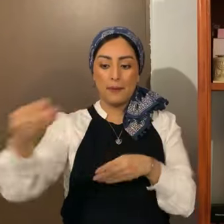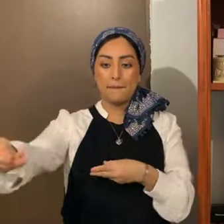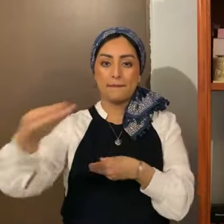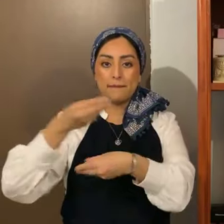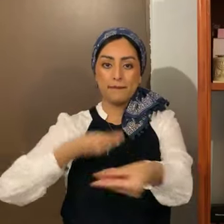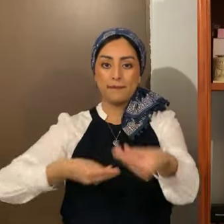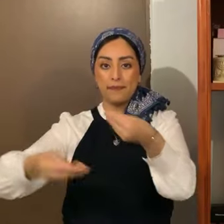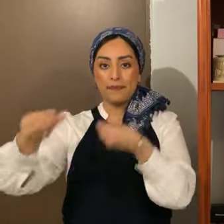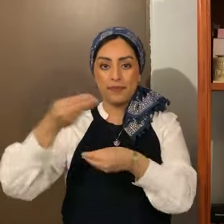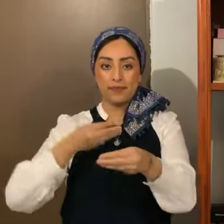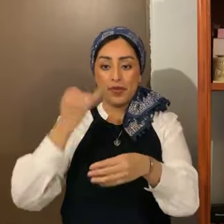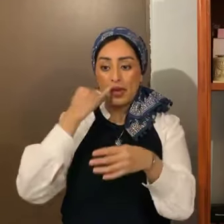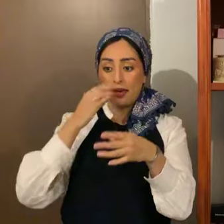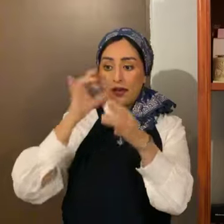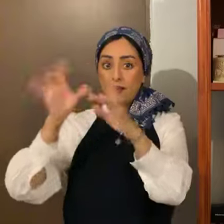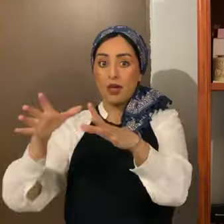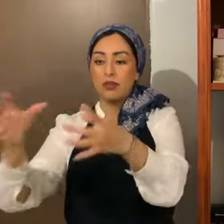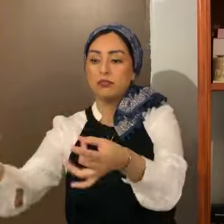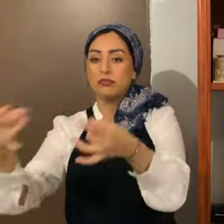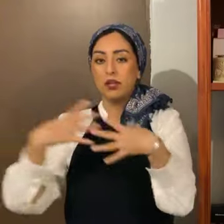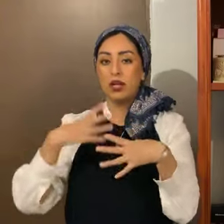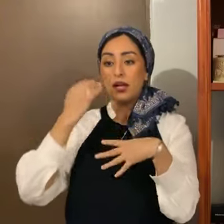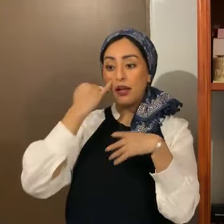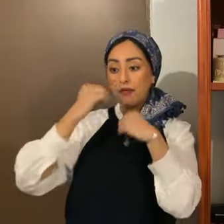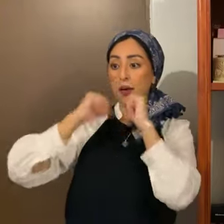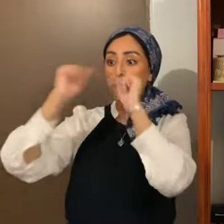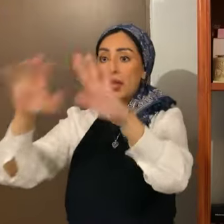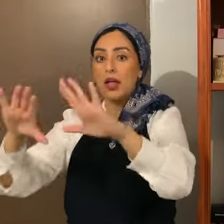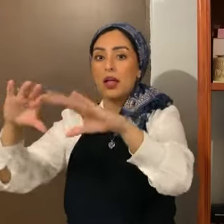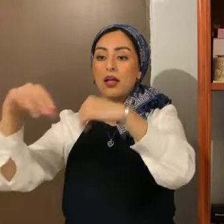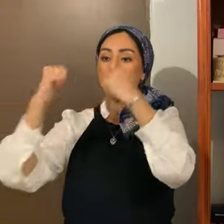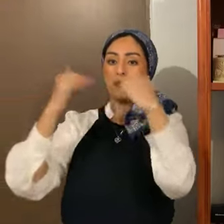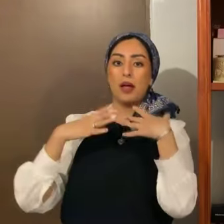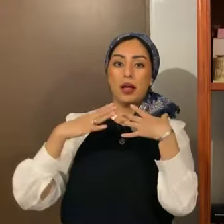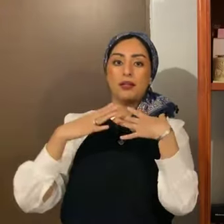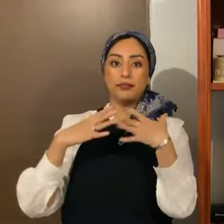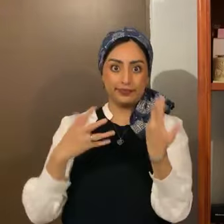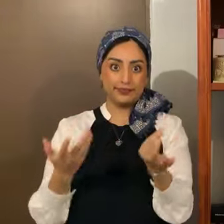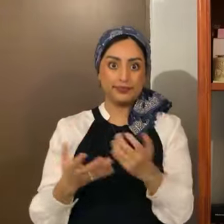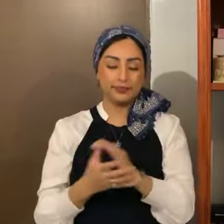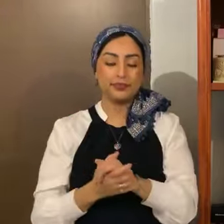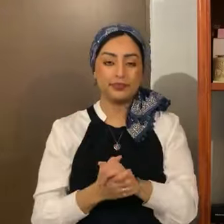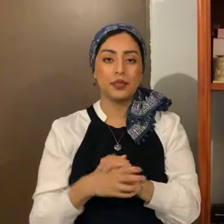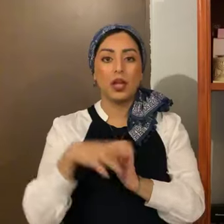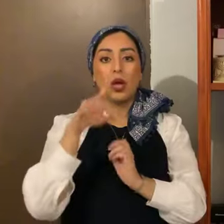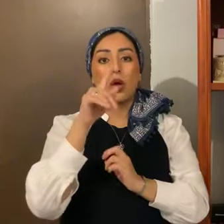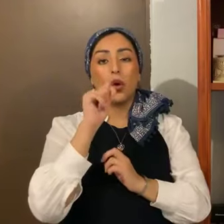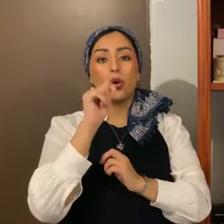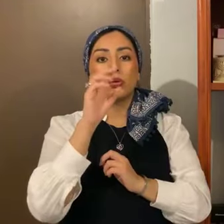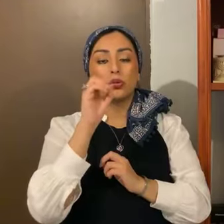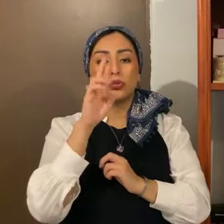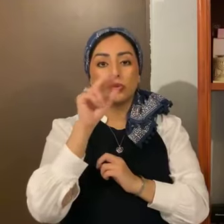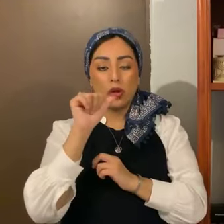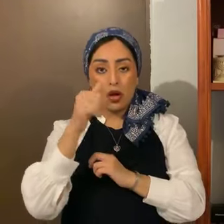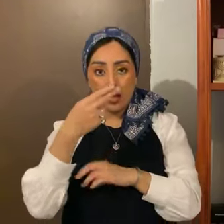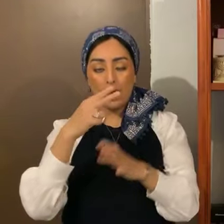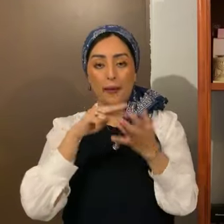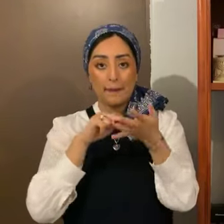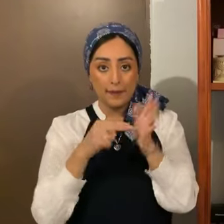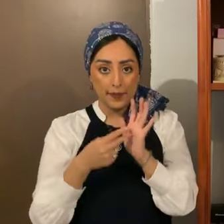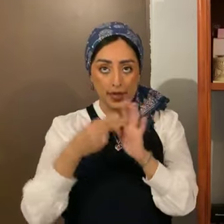eso es Torah. ¿Qué es Torah? Los 5 libros de Moisés. ¿Qué significa Torah? La